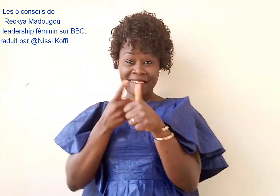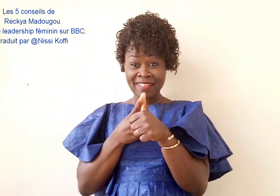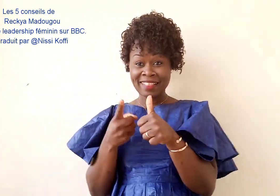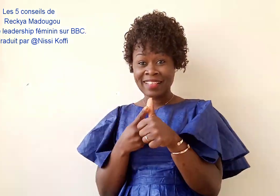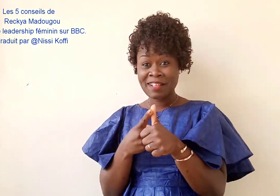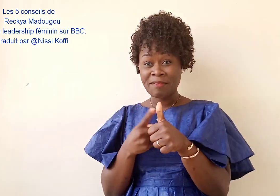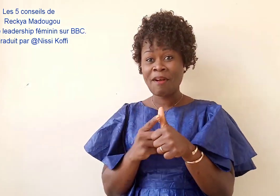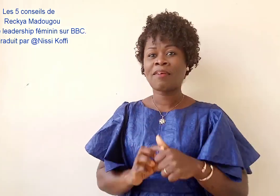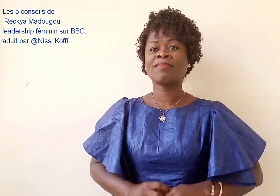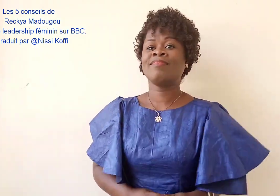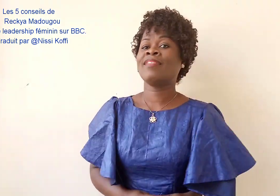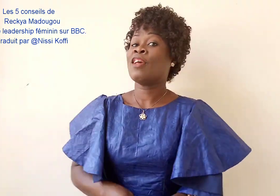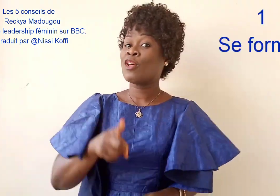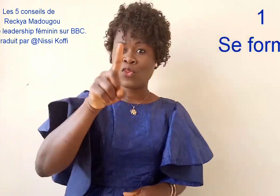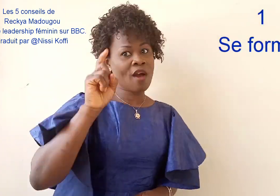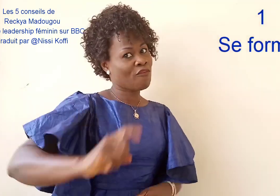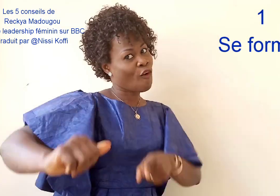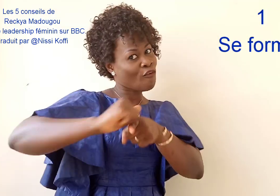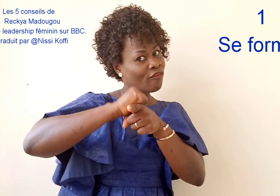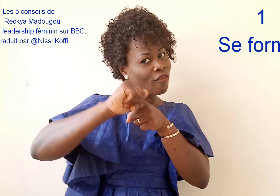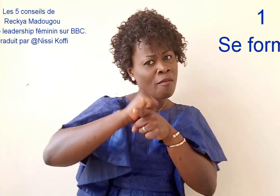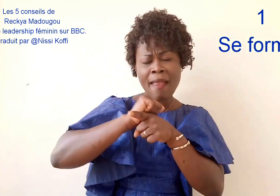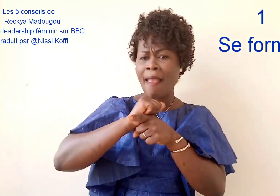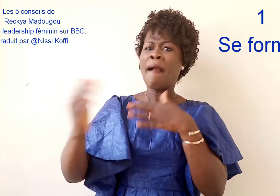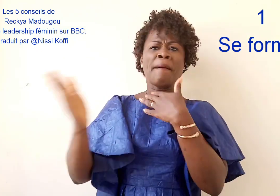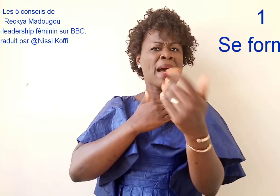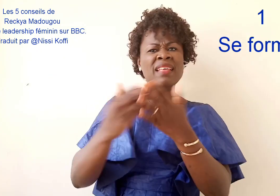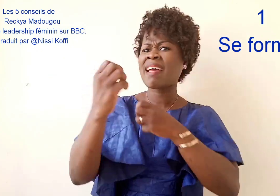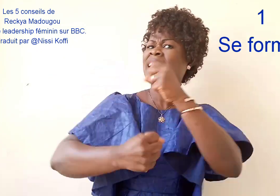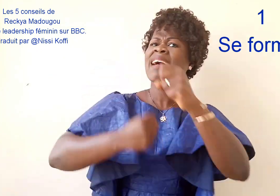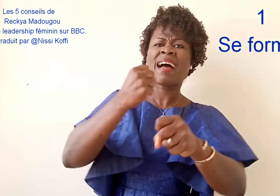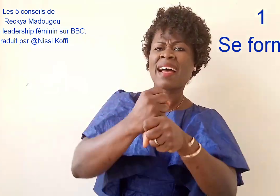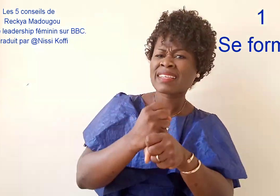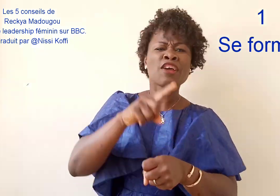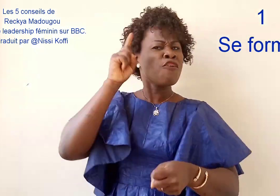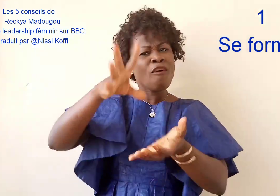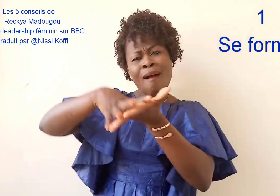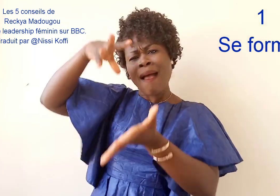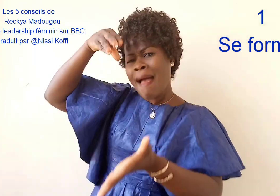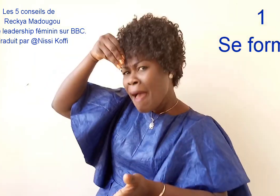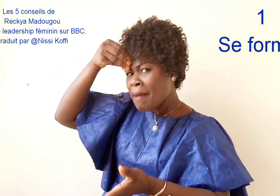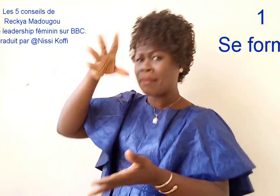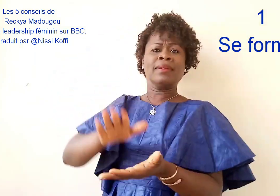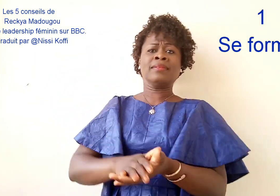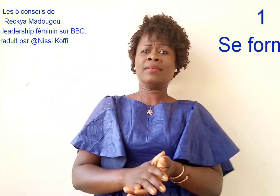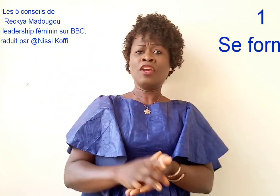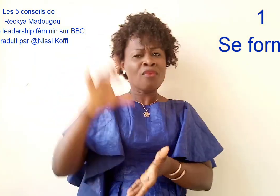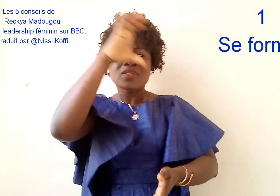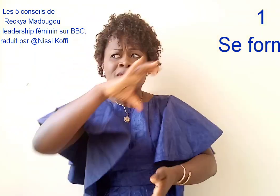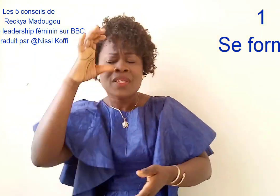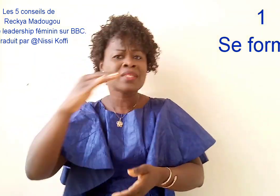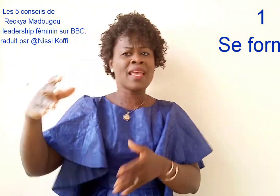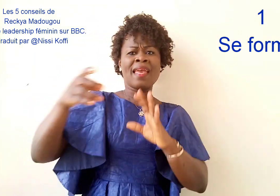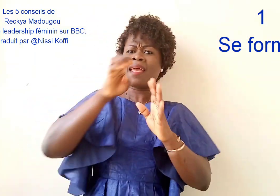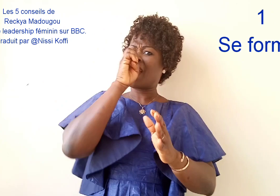Numéro 1, se former, se diquer. Parce que ça va être la base de leur avenir, en ce sens où